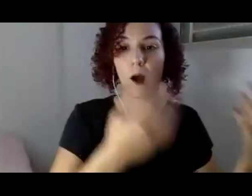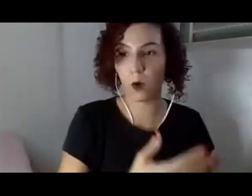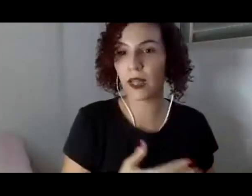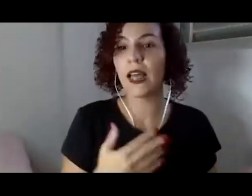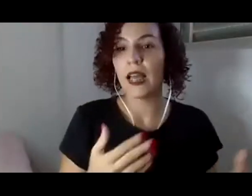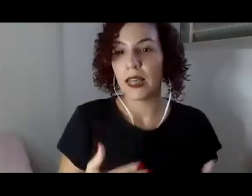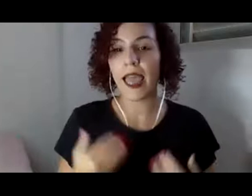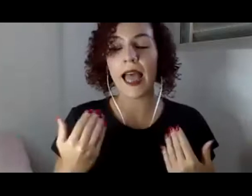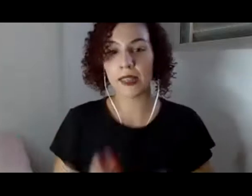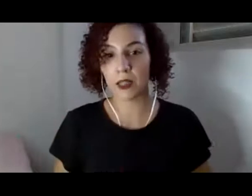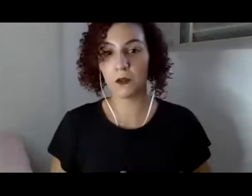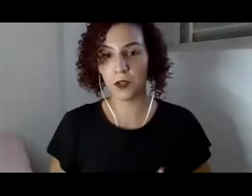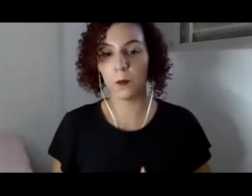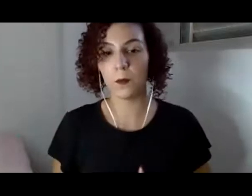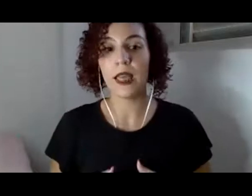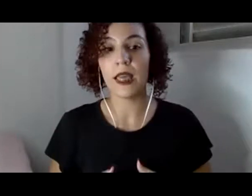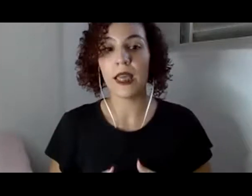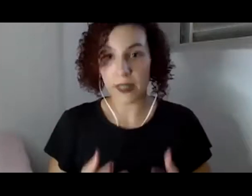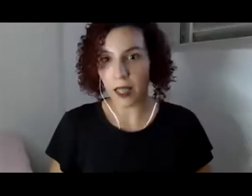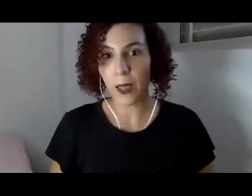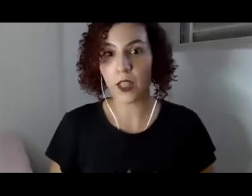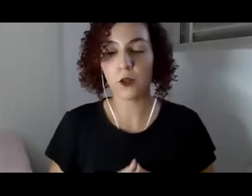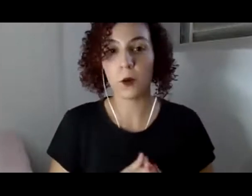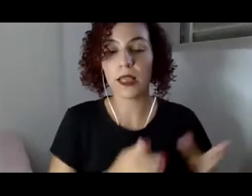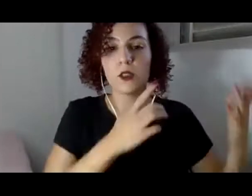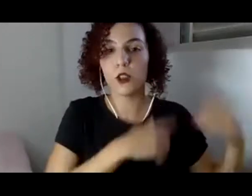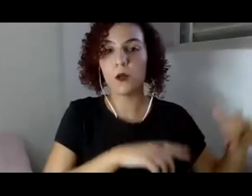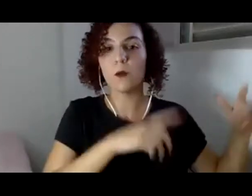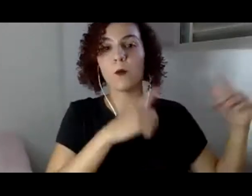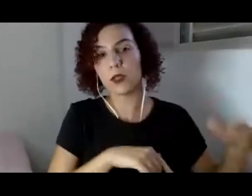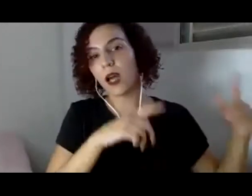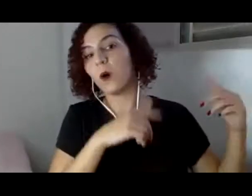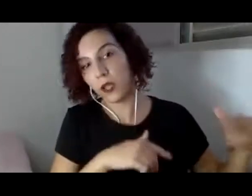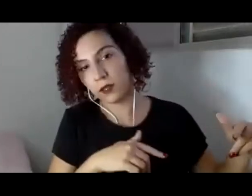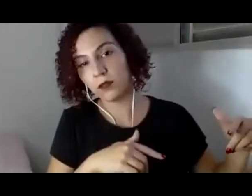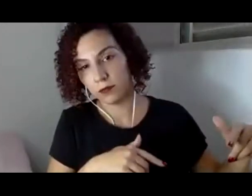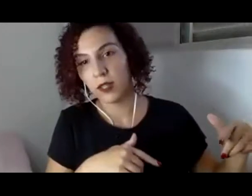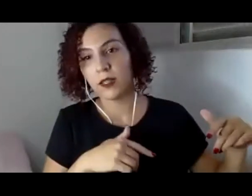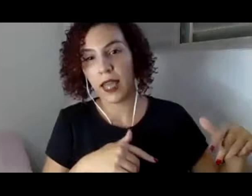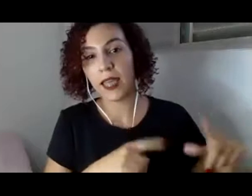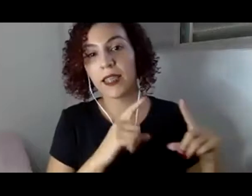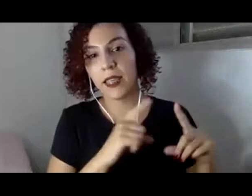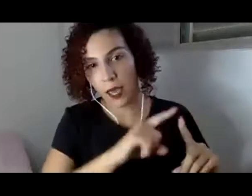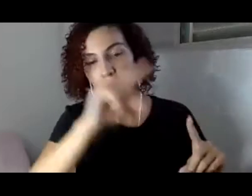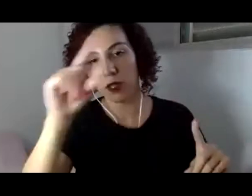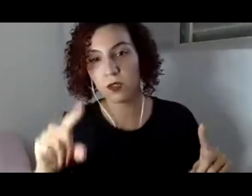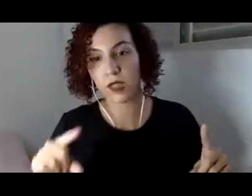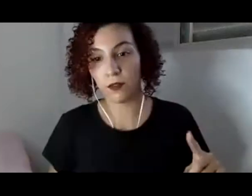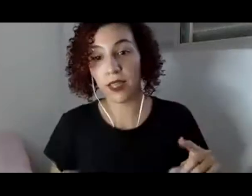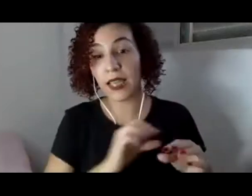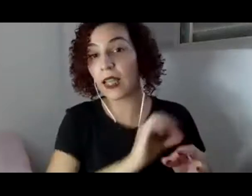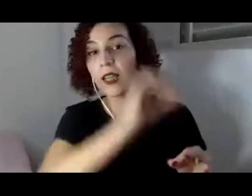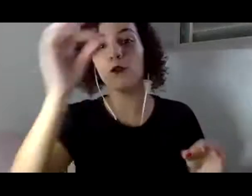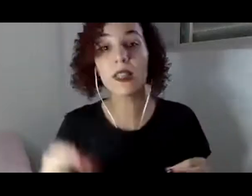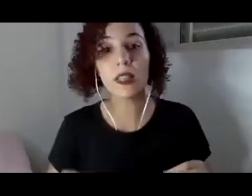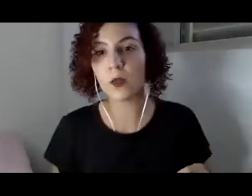contando para outra, né, a cena do filme. Exatamente, porque existia uma música rolando, né, que é o Ciclo Sem